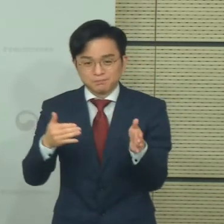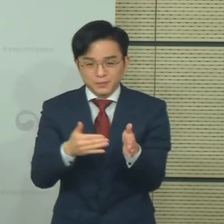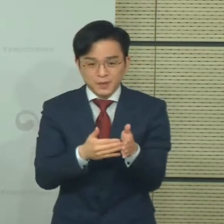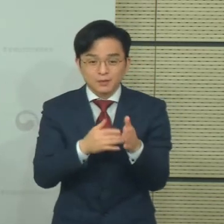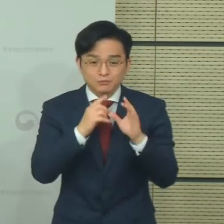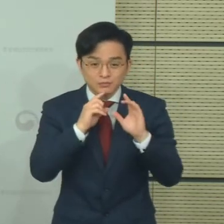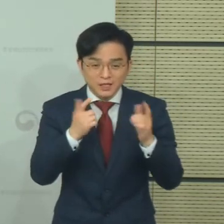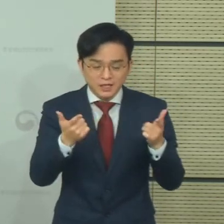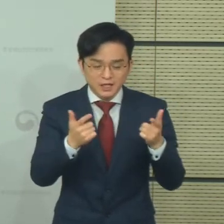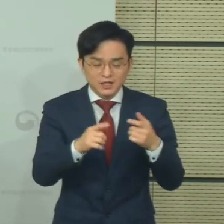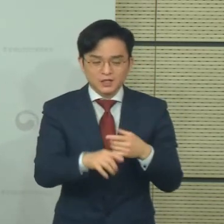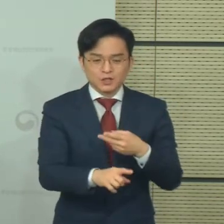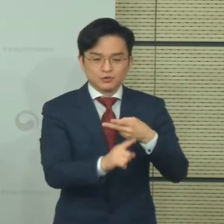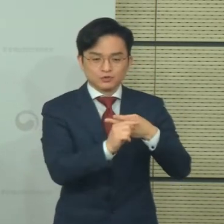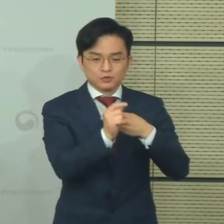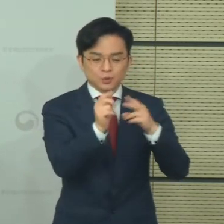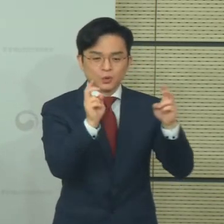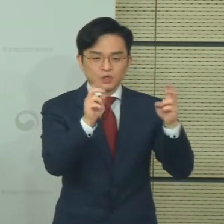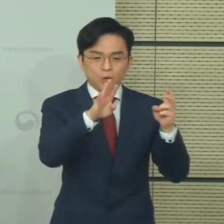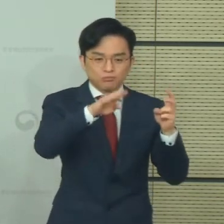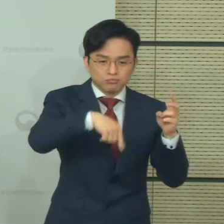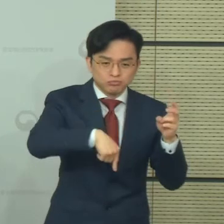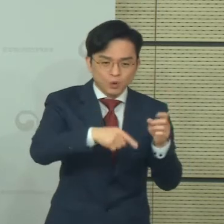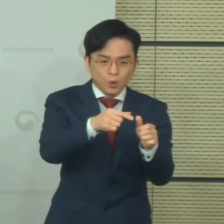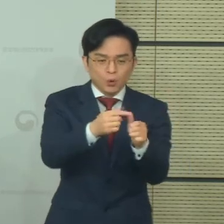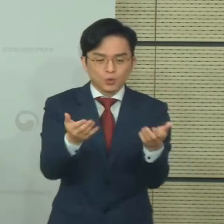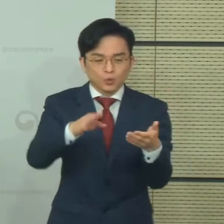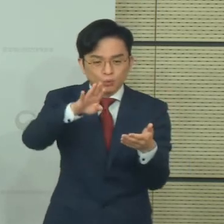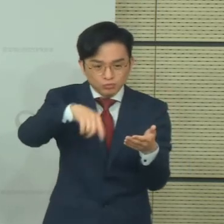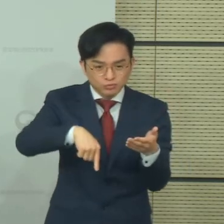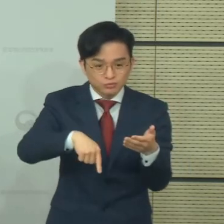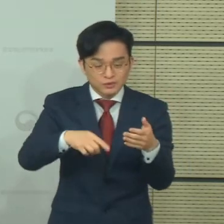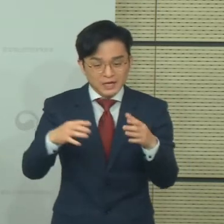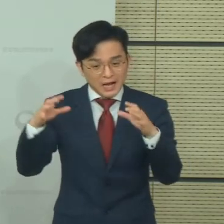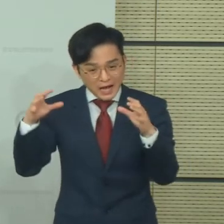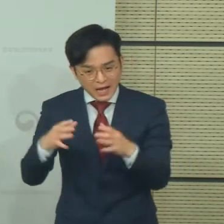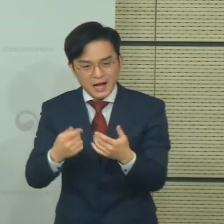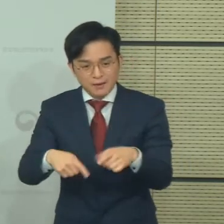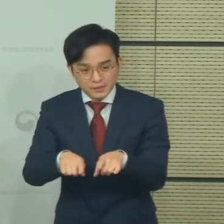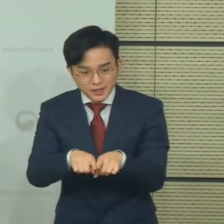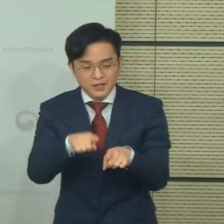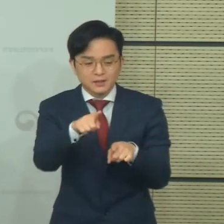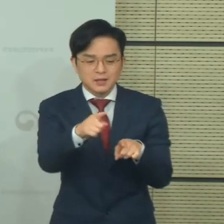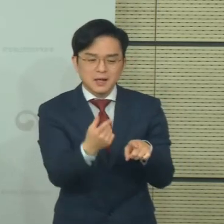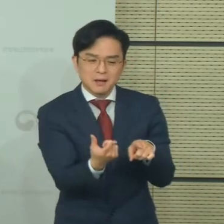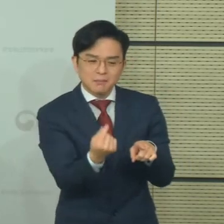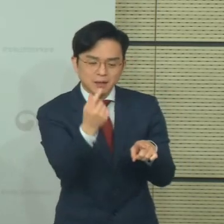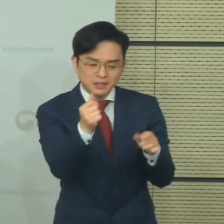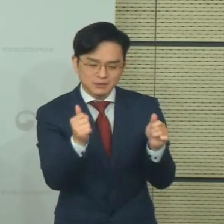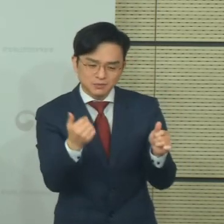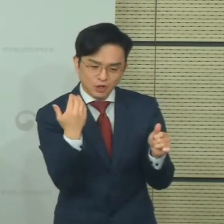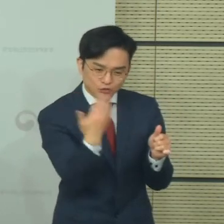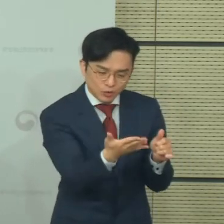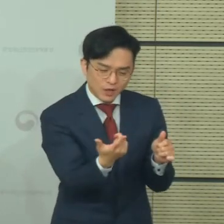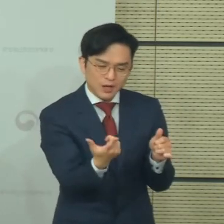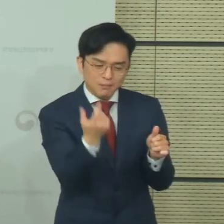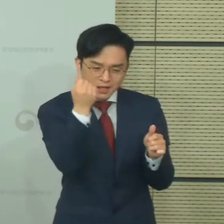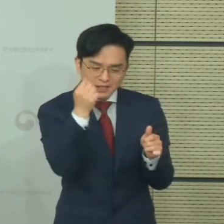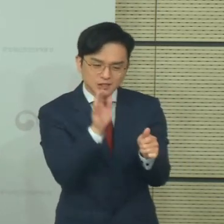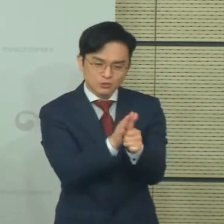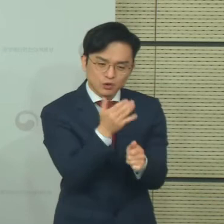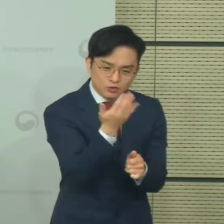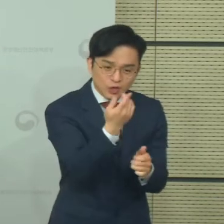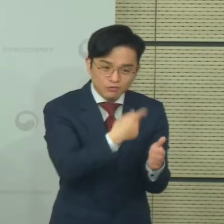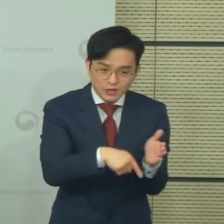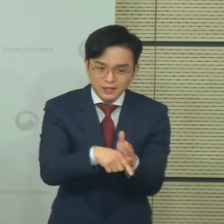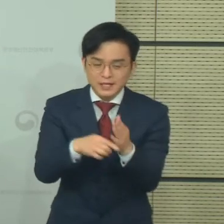중소기업부를 중심으로 해서 조금 더 신속하게 지원할 수 있는 방안들을 조금 더 마련 강구를 하기로 했고 시도에서도